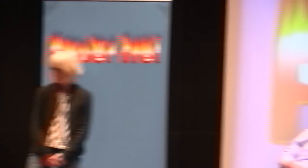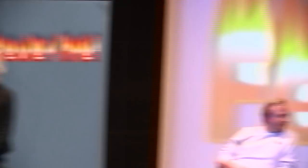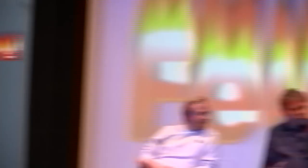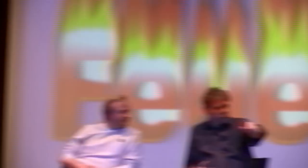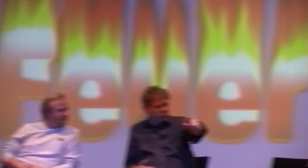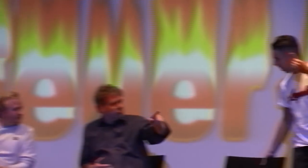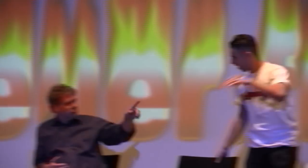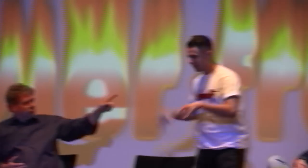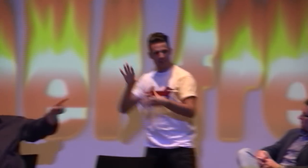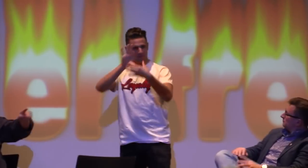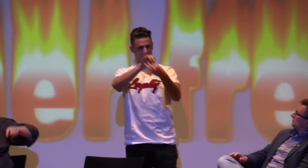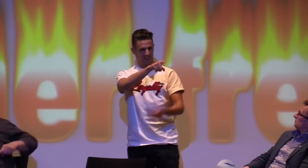Ja, okay, gut, dann mache ich eben.